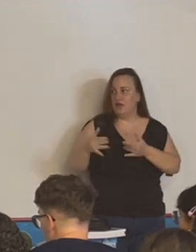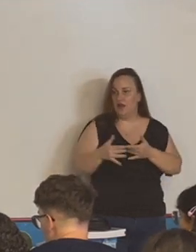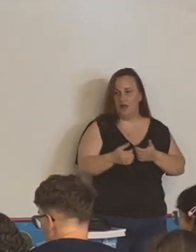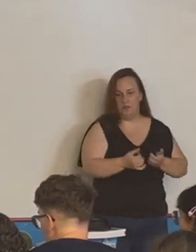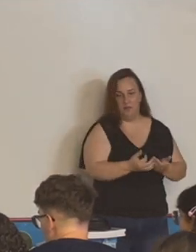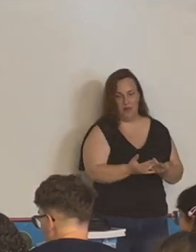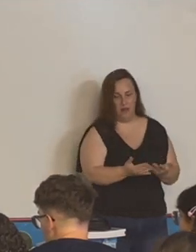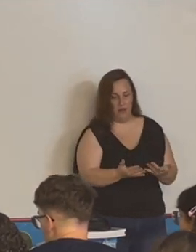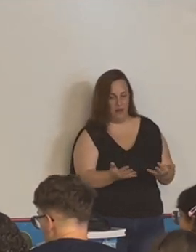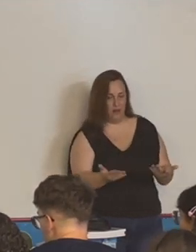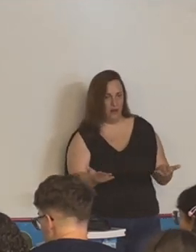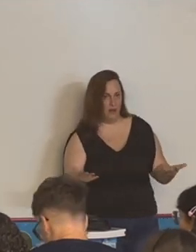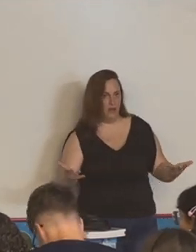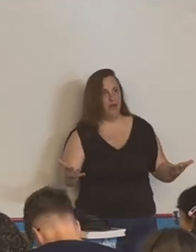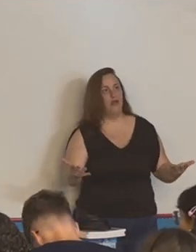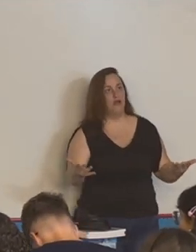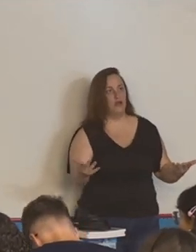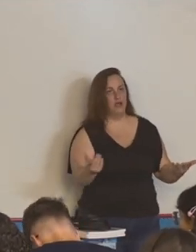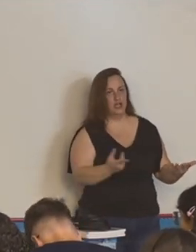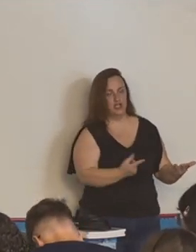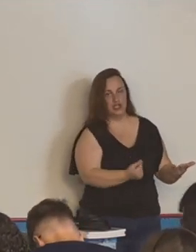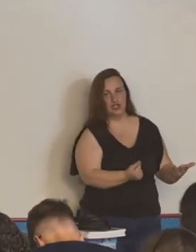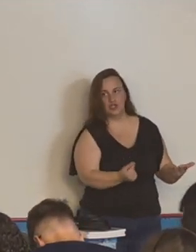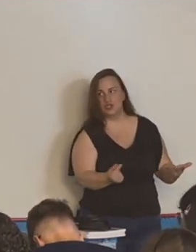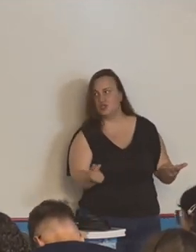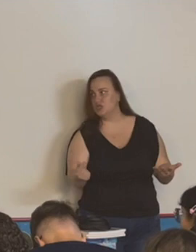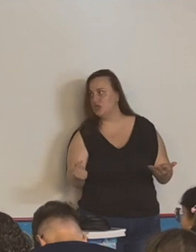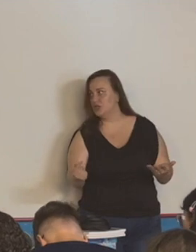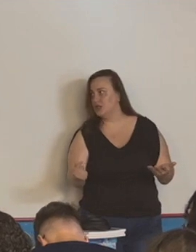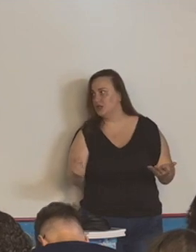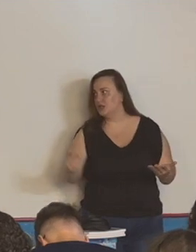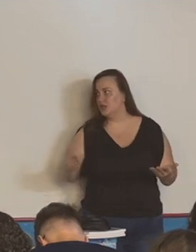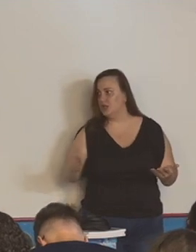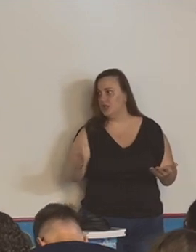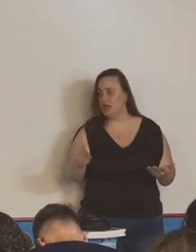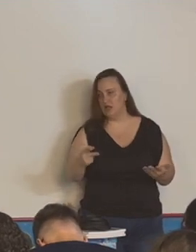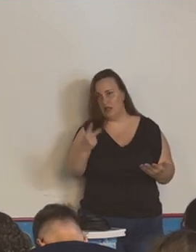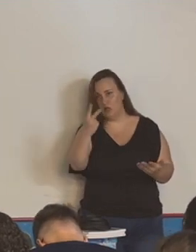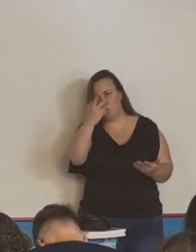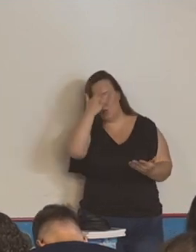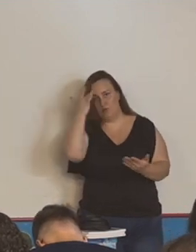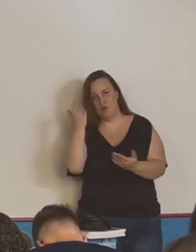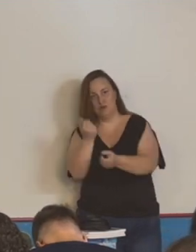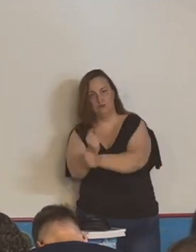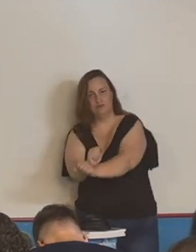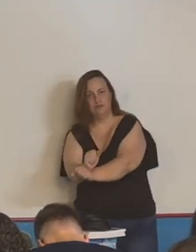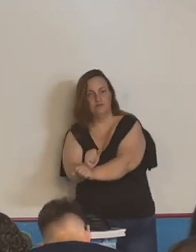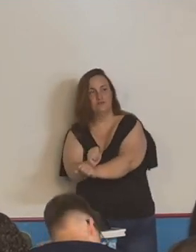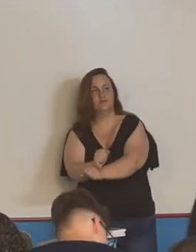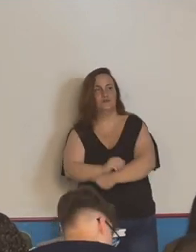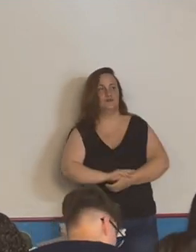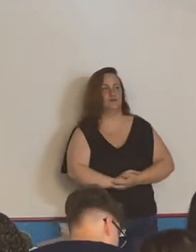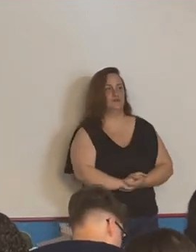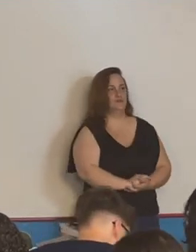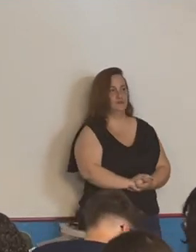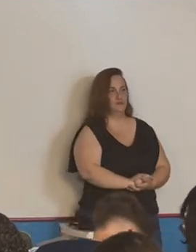danado, que chega, faz um território que tem dois escravos ali, né? Então,